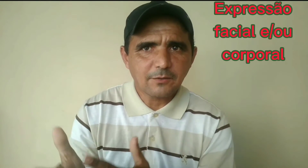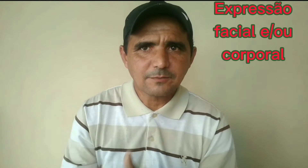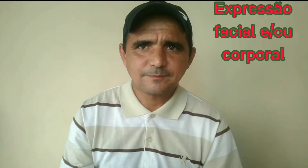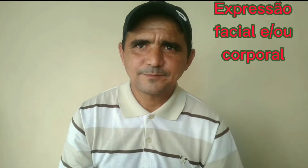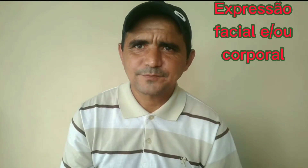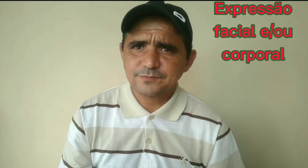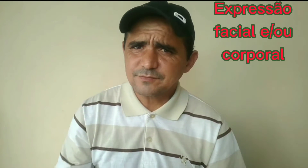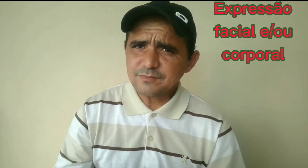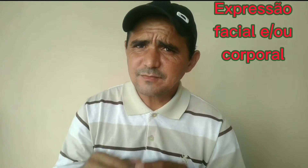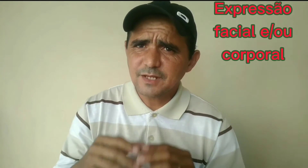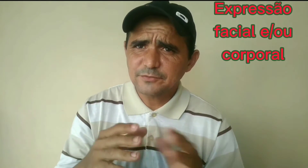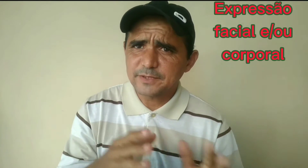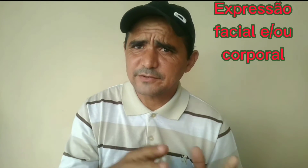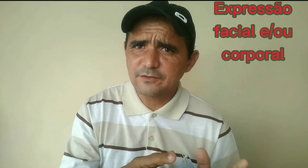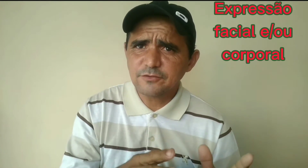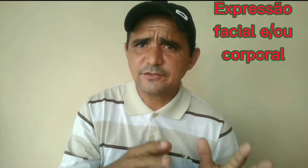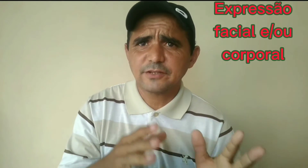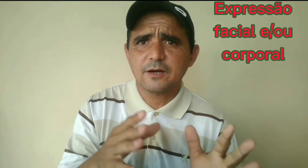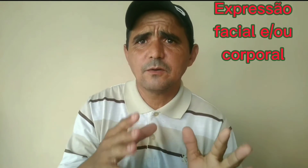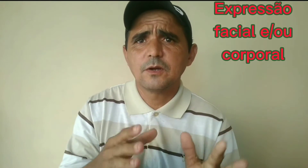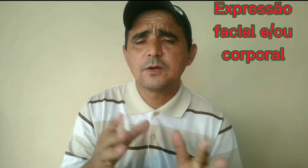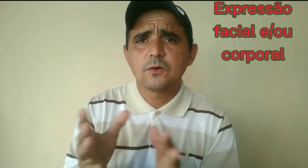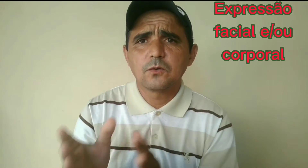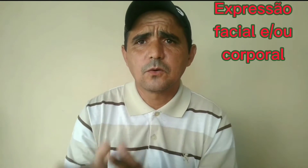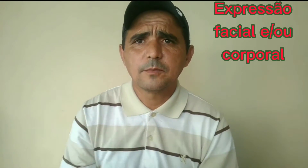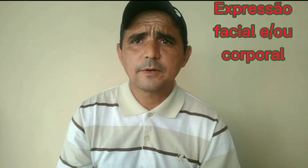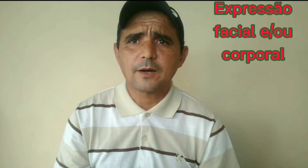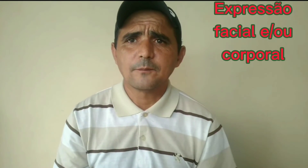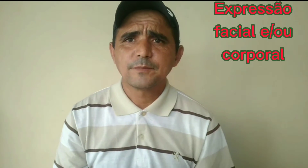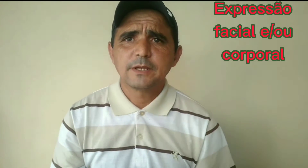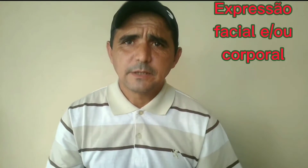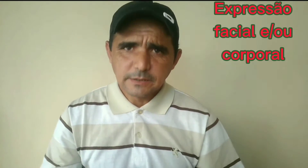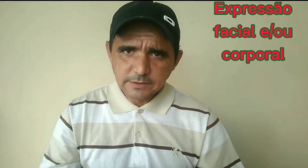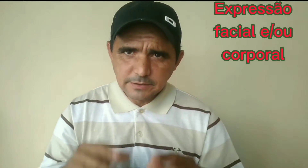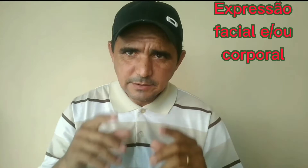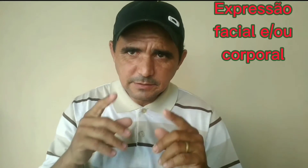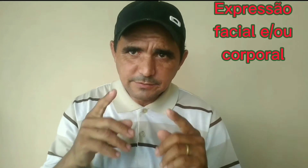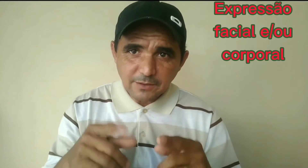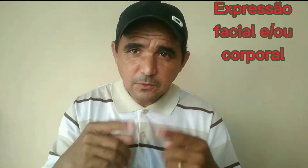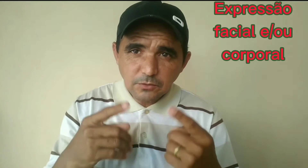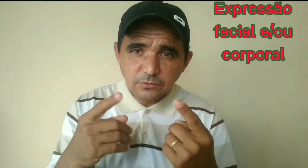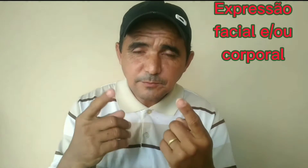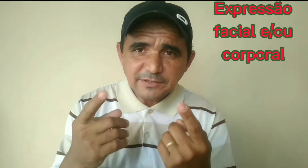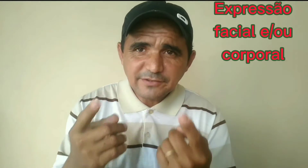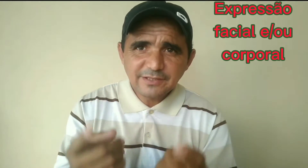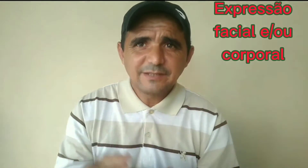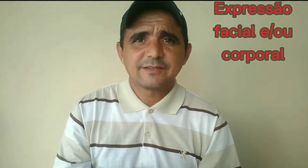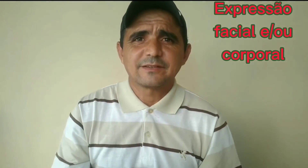corporal. A expressão facial ou corporal. De acordo com